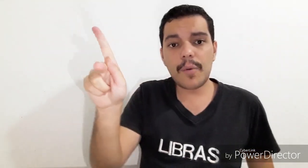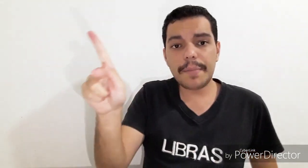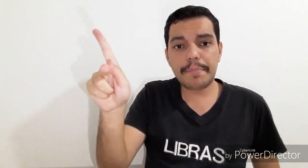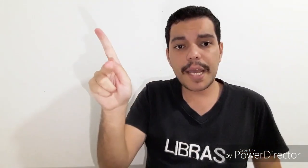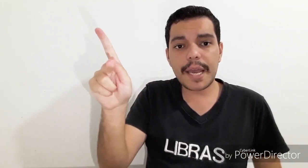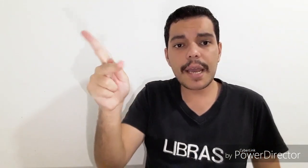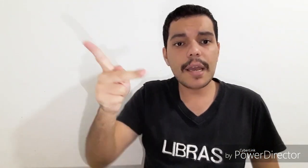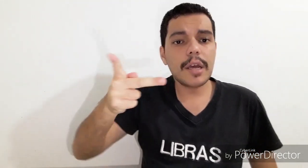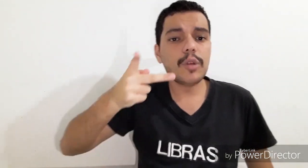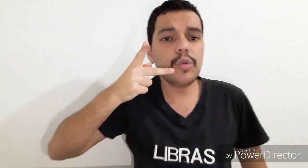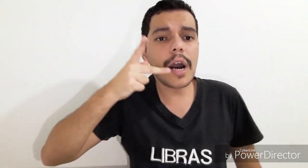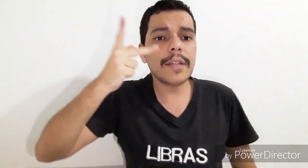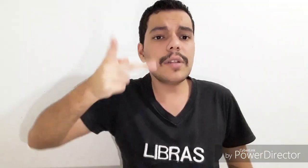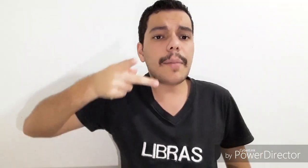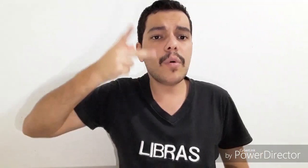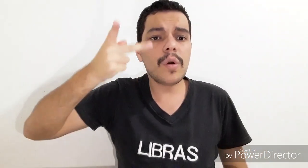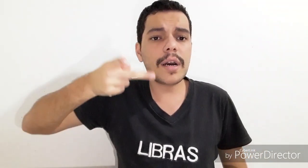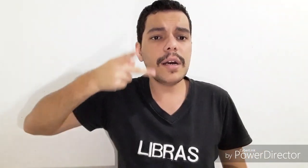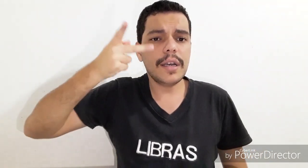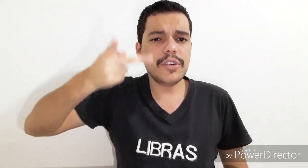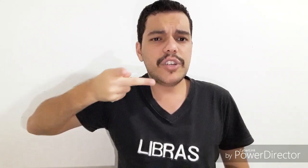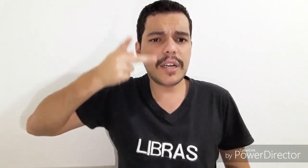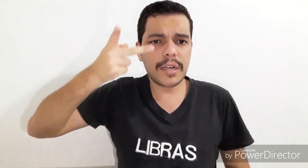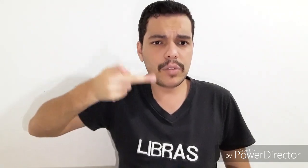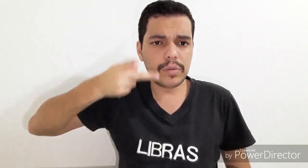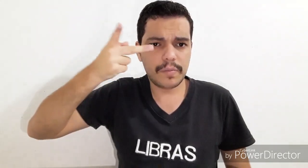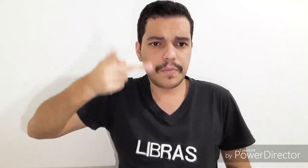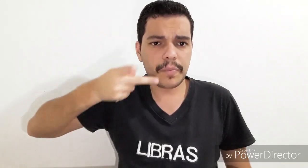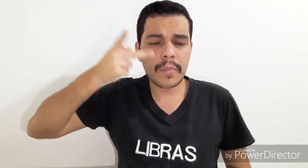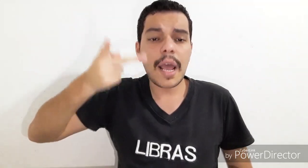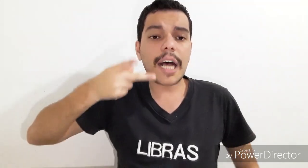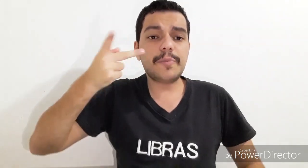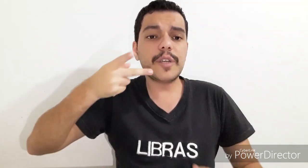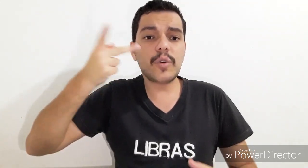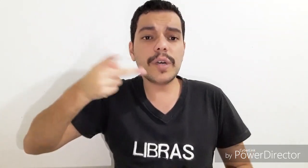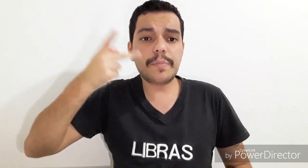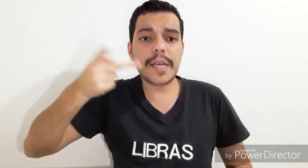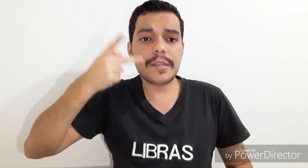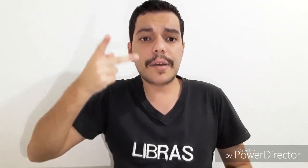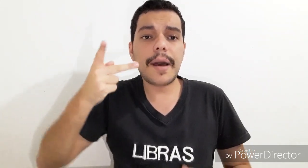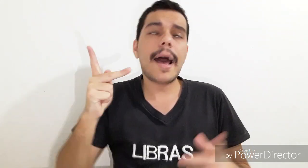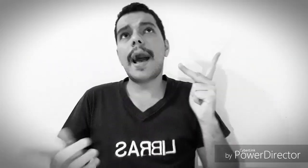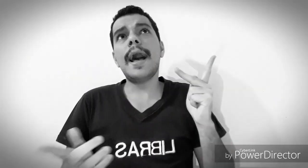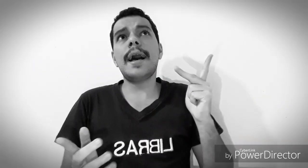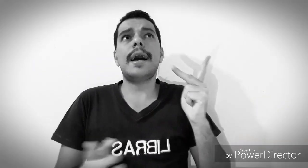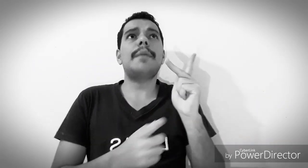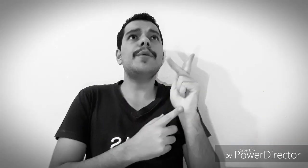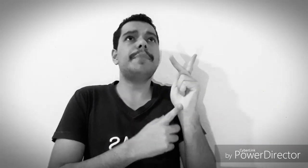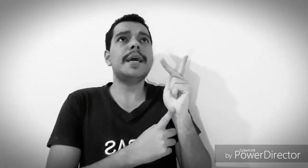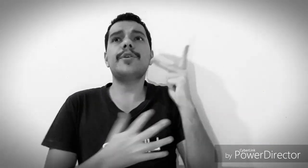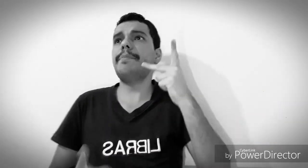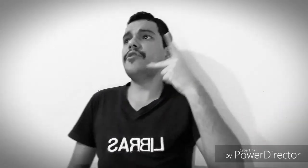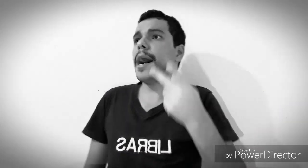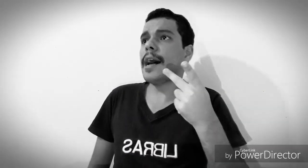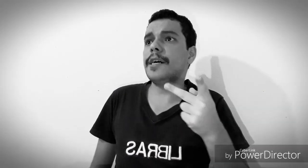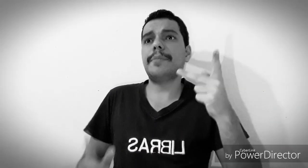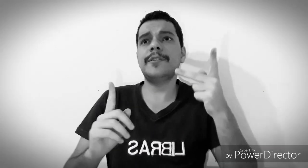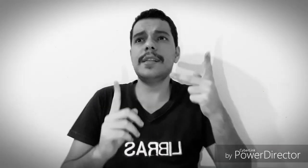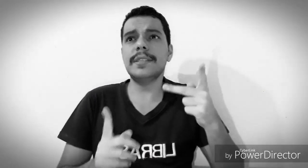em P, do lado da boca, girando. As pessoas pensam: ah, a mão em P porque é P de palavra. Para você não